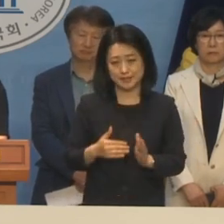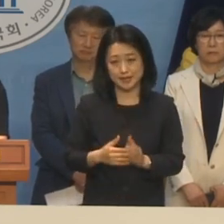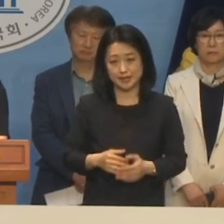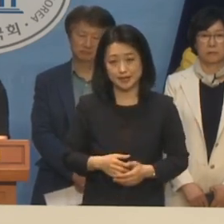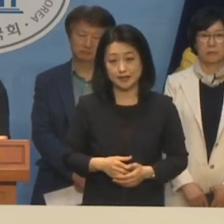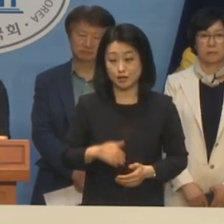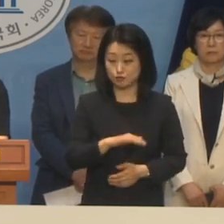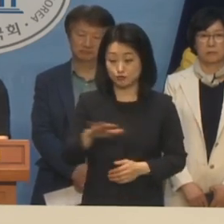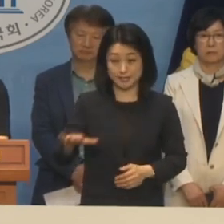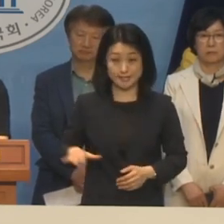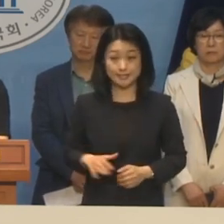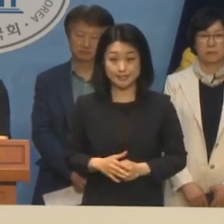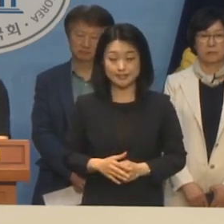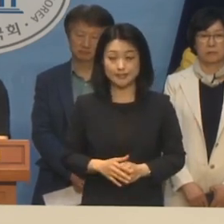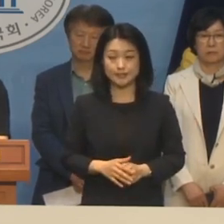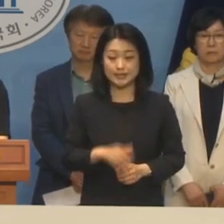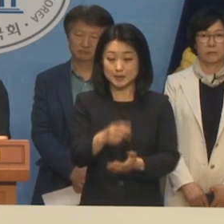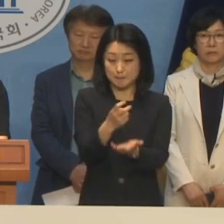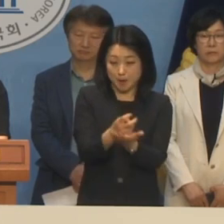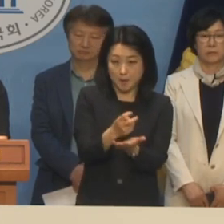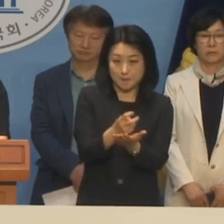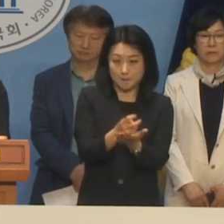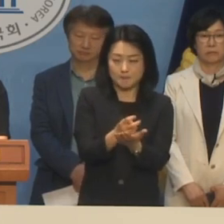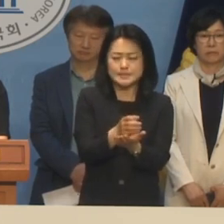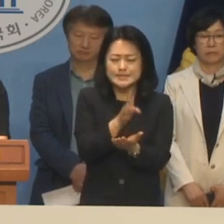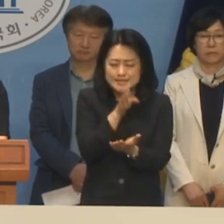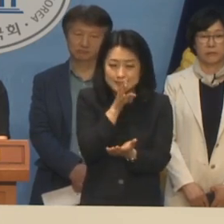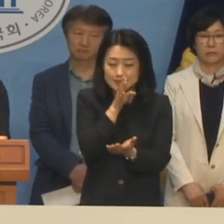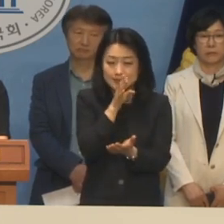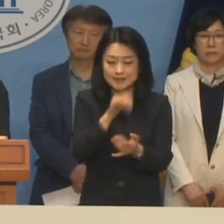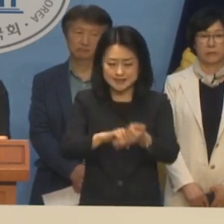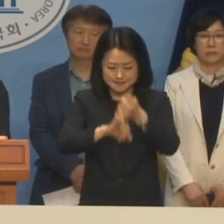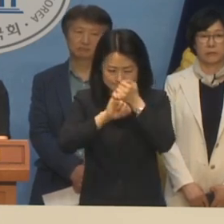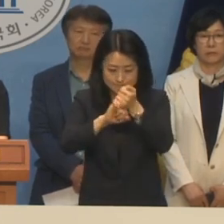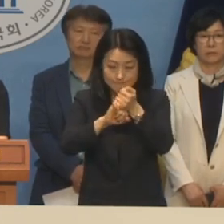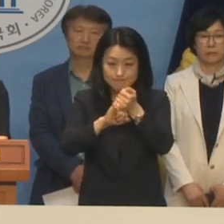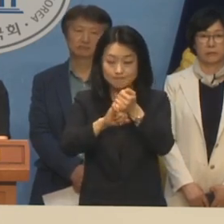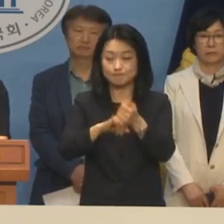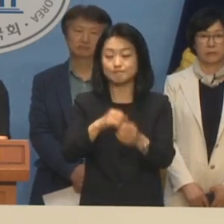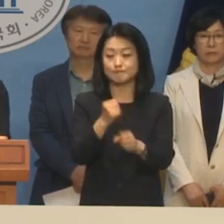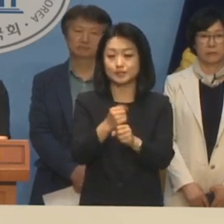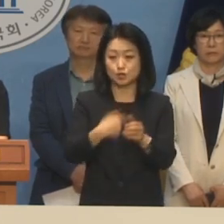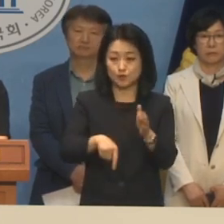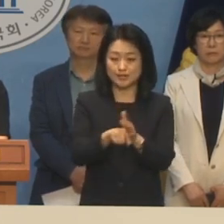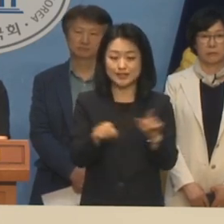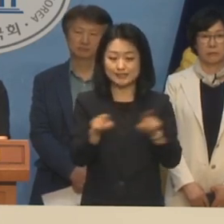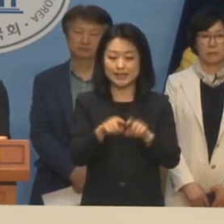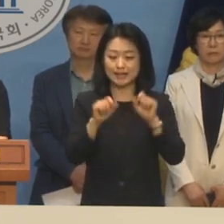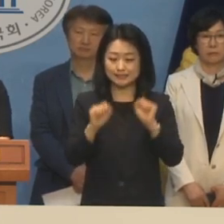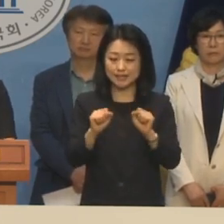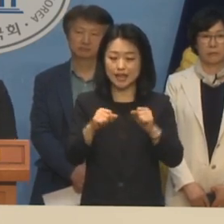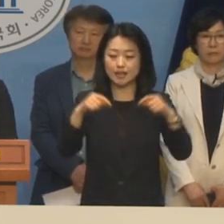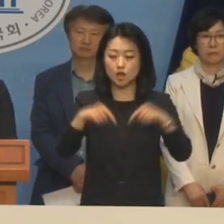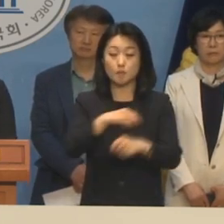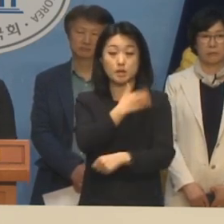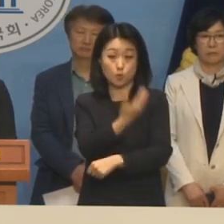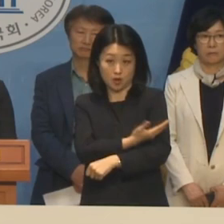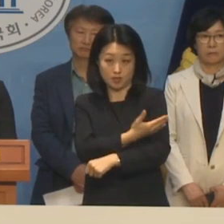이에 우리는 기존 규정에 실효성 있는 수단을 강구하고자 상생협의권